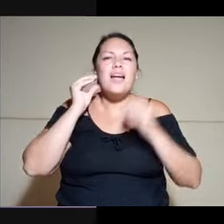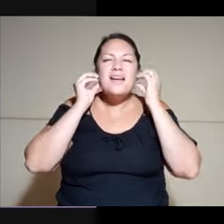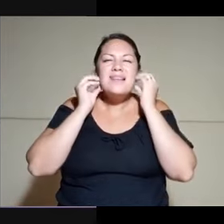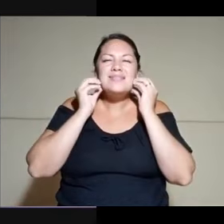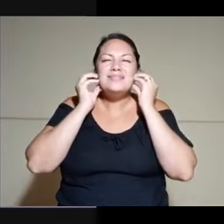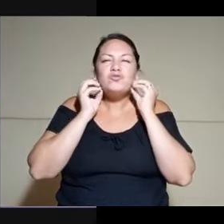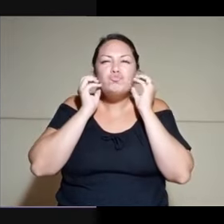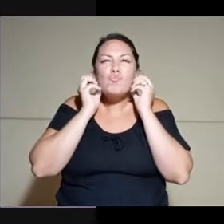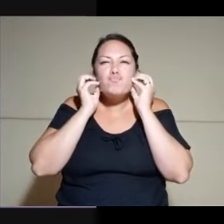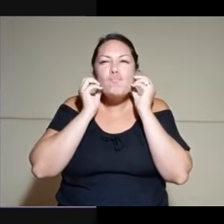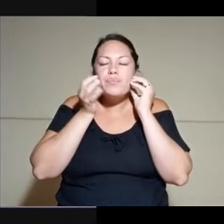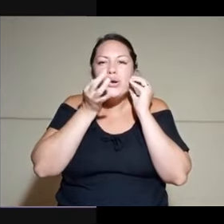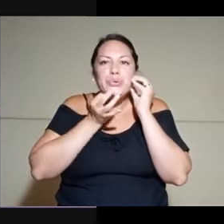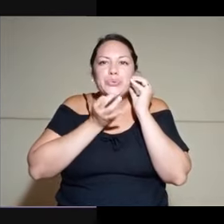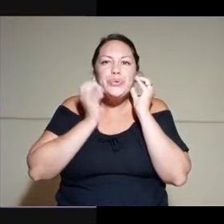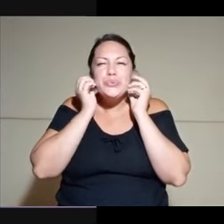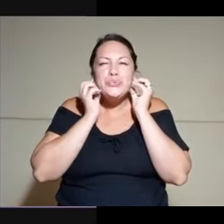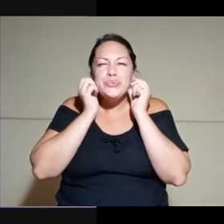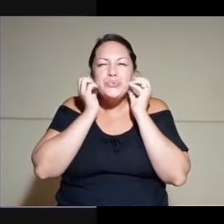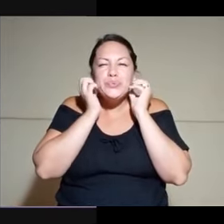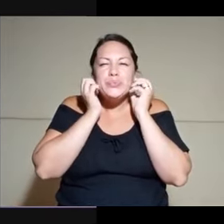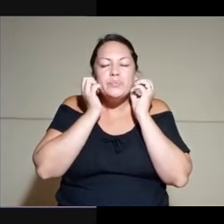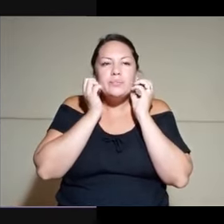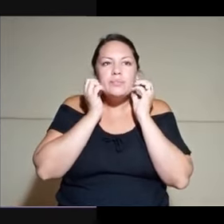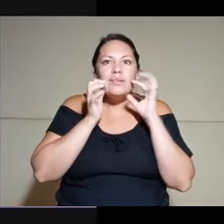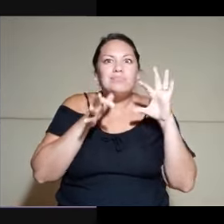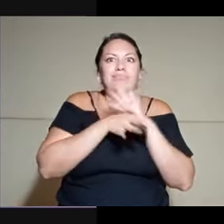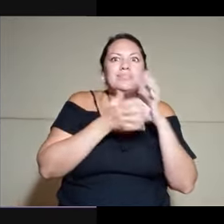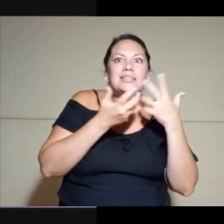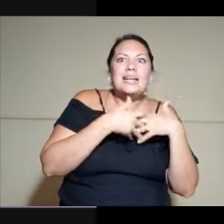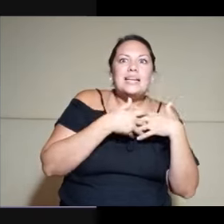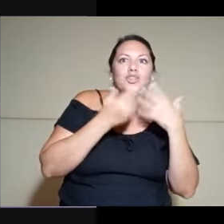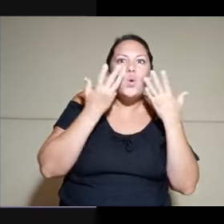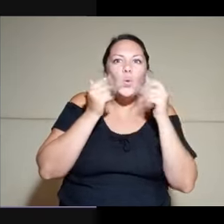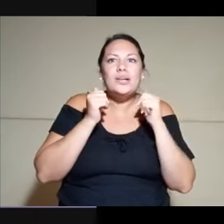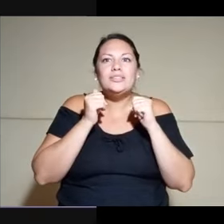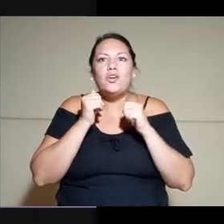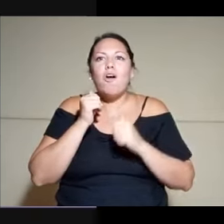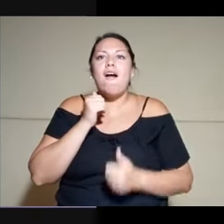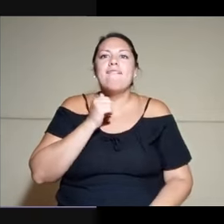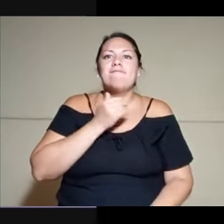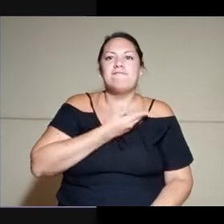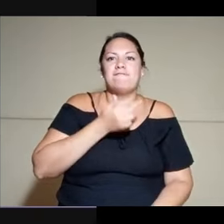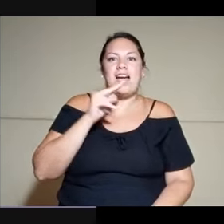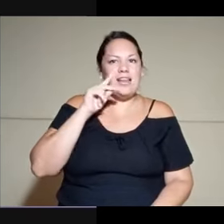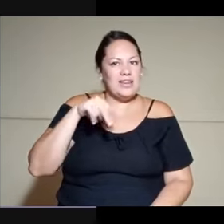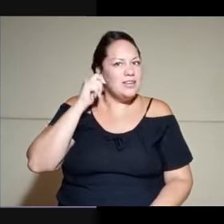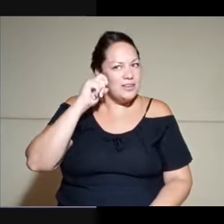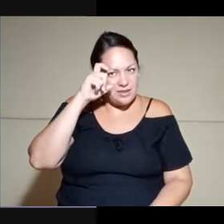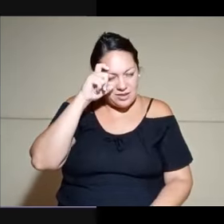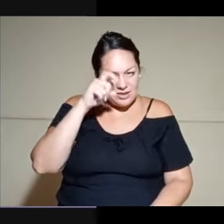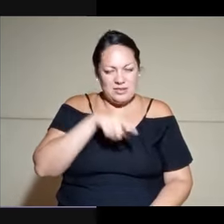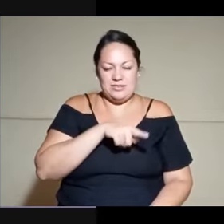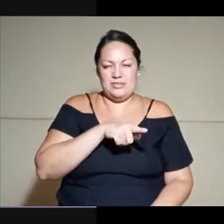que es una glándula salival que tenemos al costado de la cara. Esa glándula parótida es una glándula salival